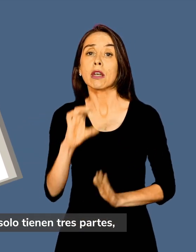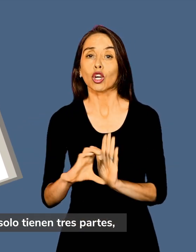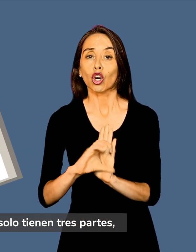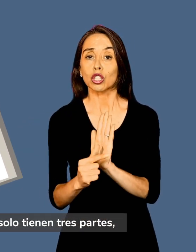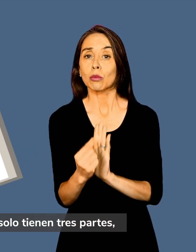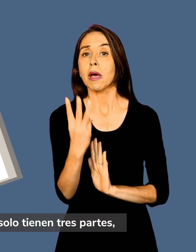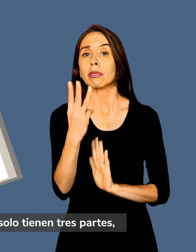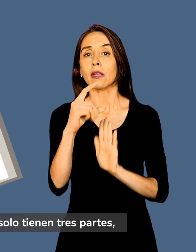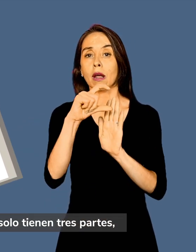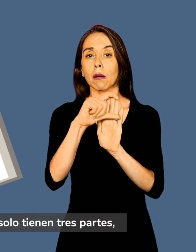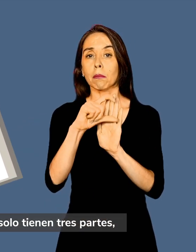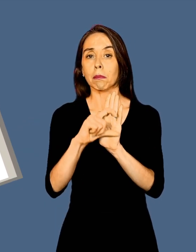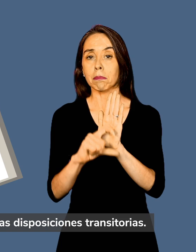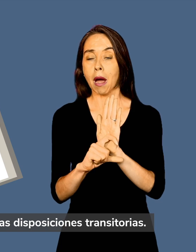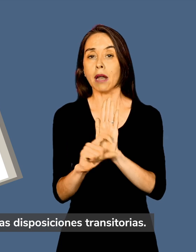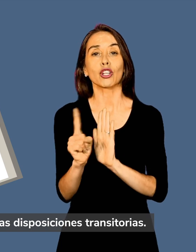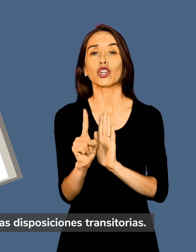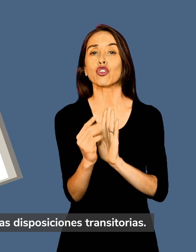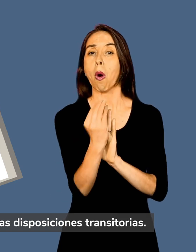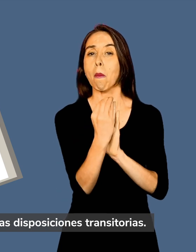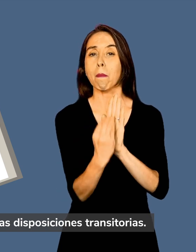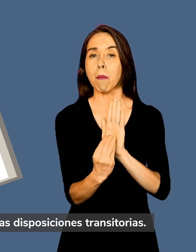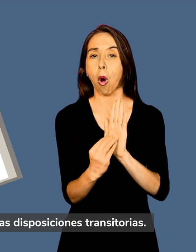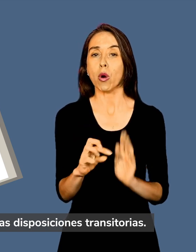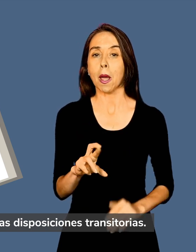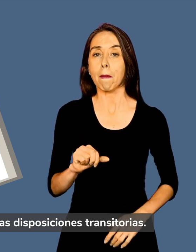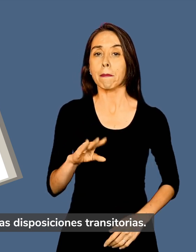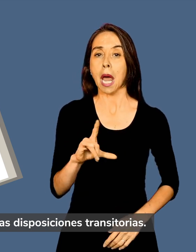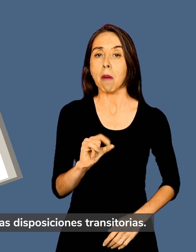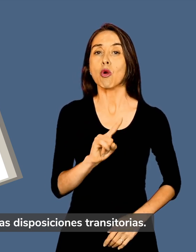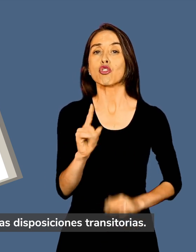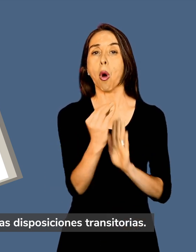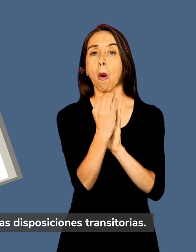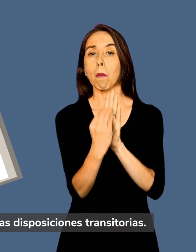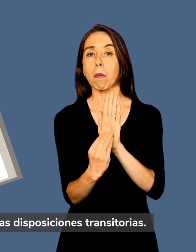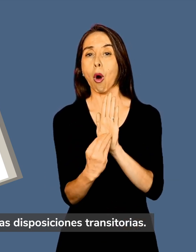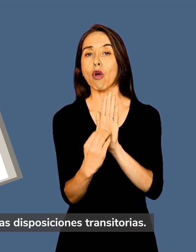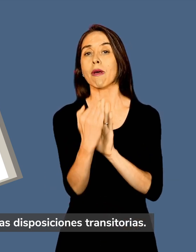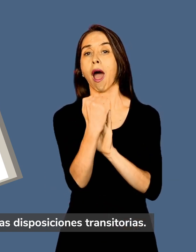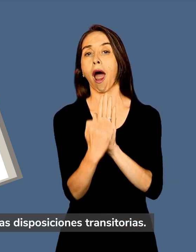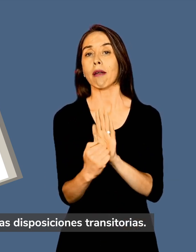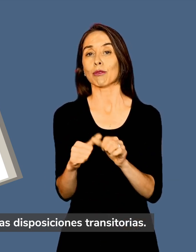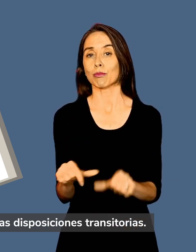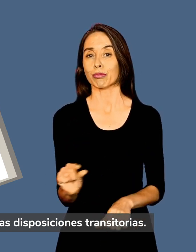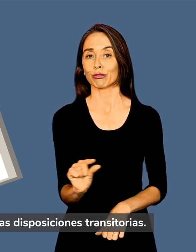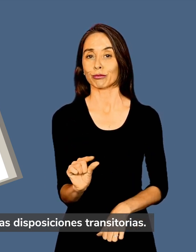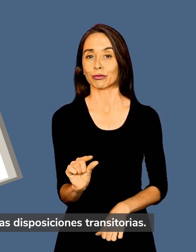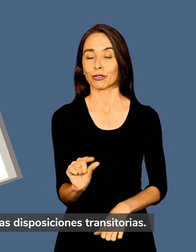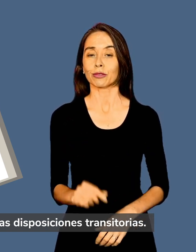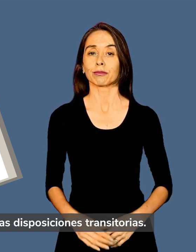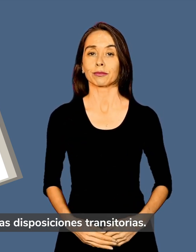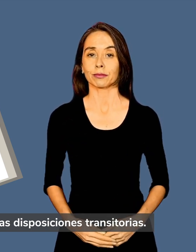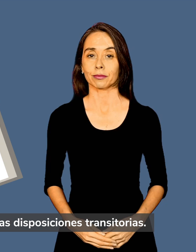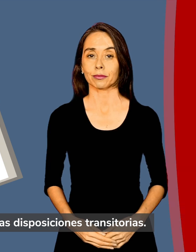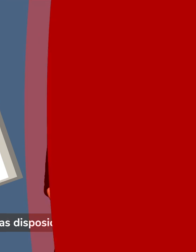tienen 3 partes, porque no consideran el preámbulo ni las disposiciones transitorias.